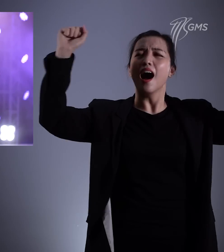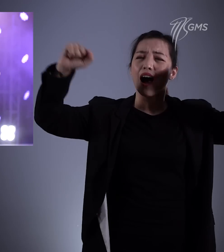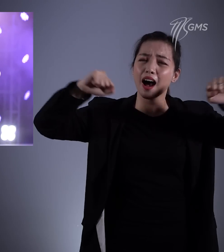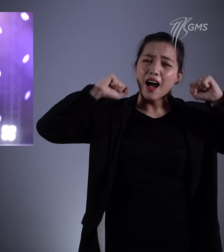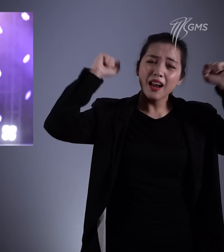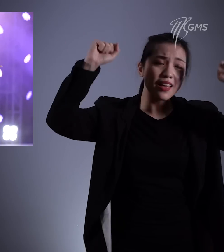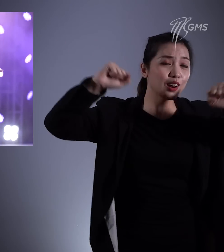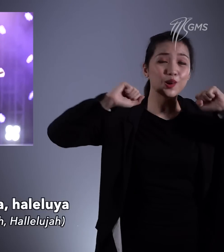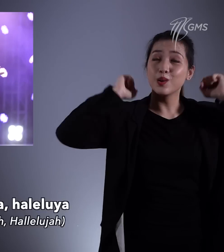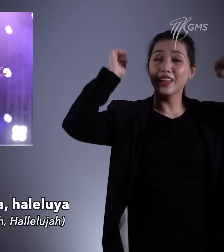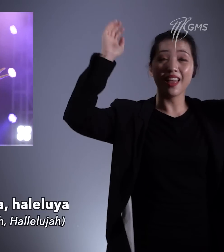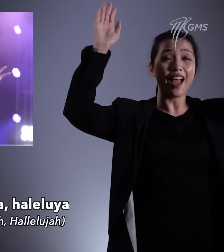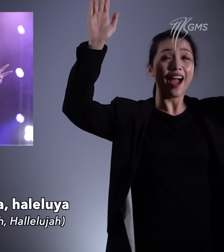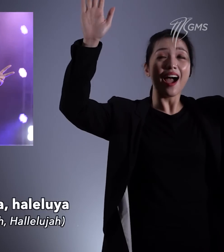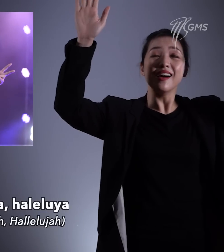haleluya.